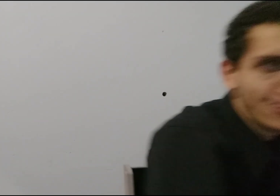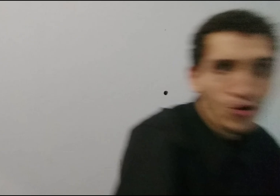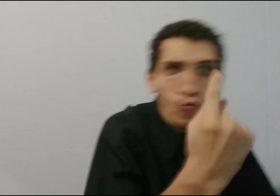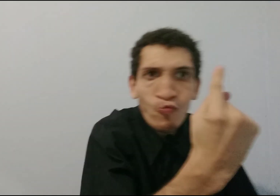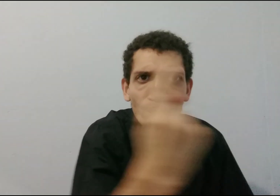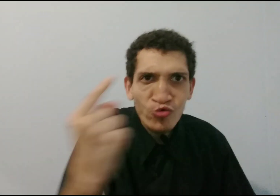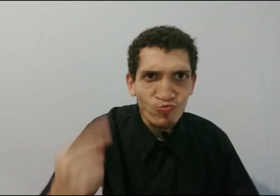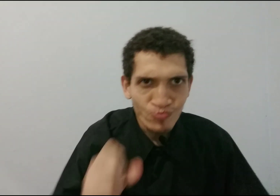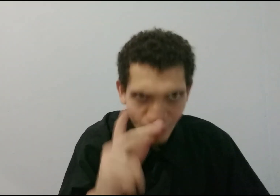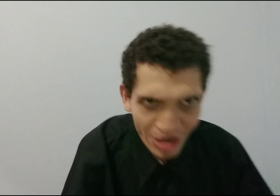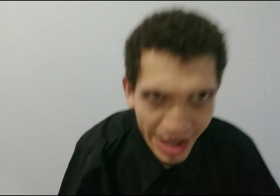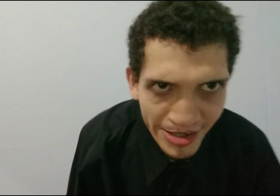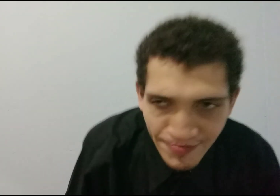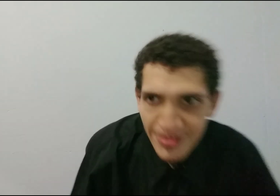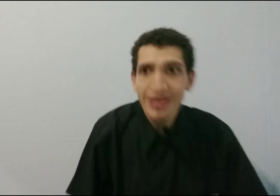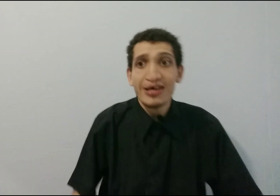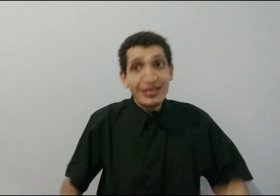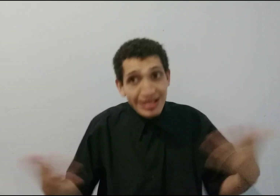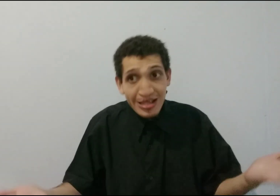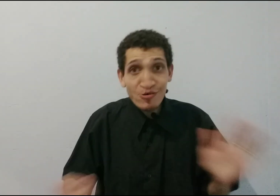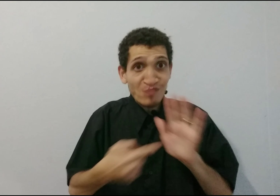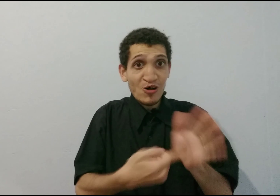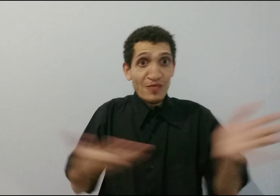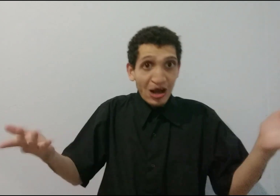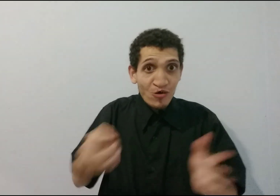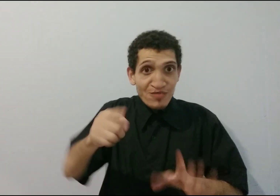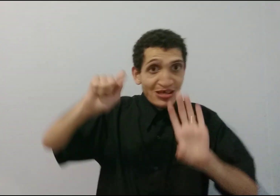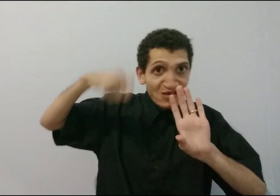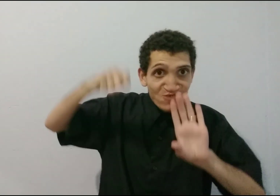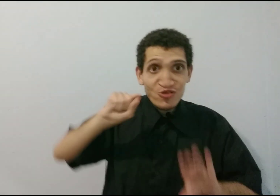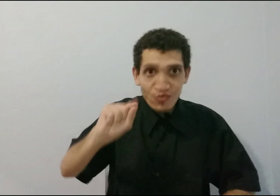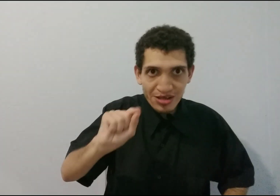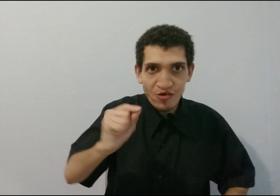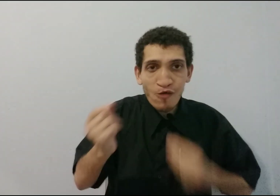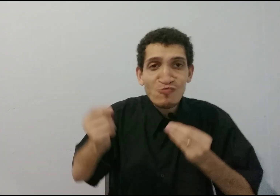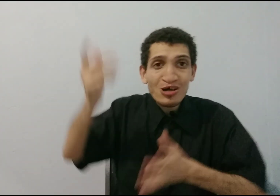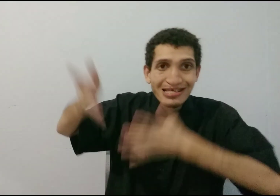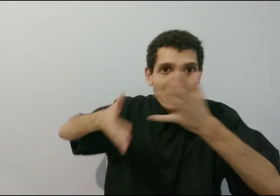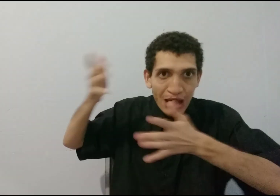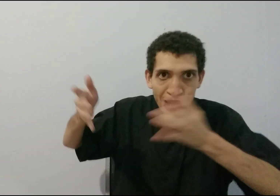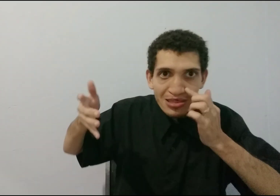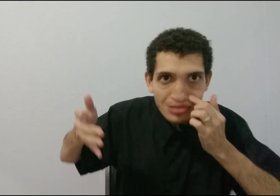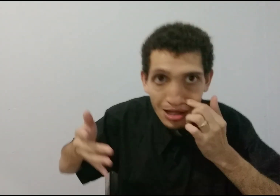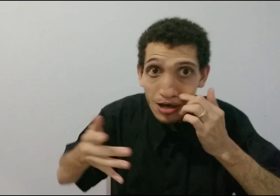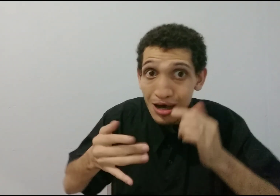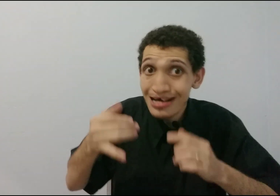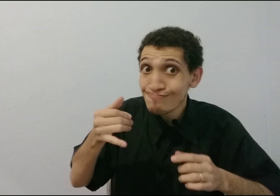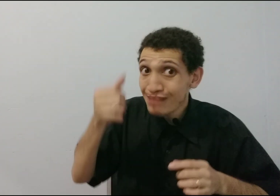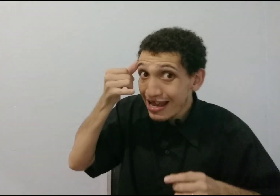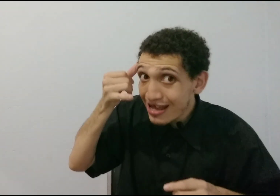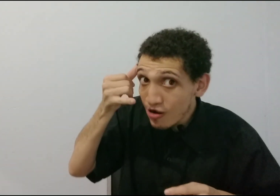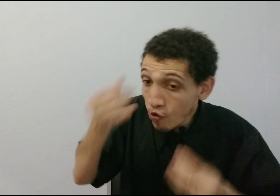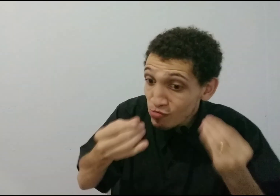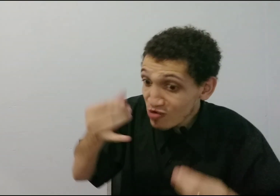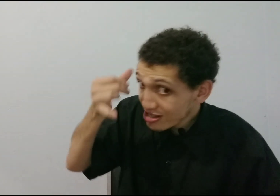Um por um Ok? E o que eu vou entrar hoje nesse vídeo é Como você sinaliza, como você